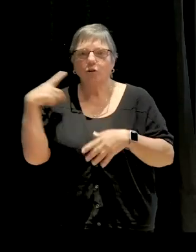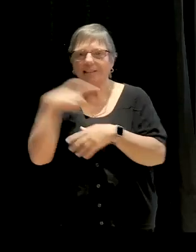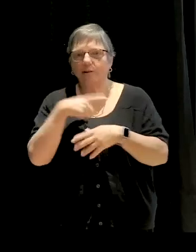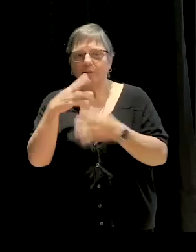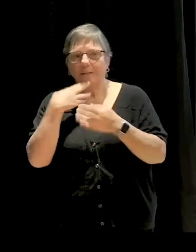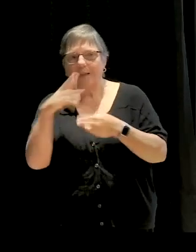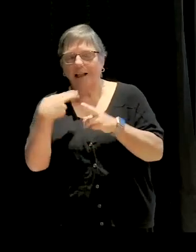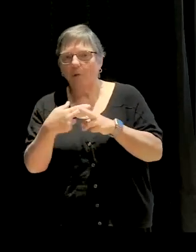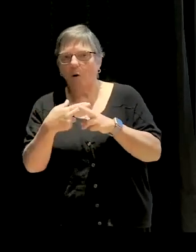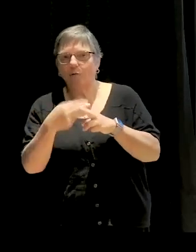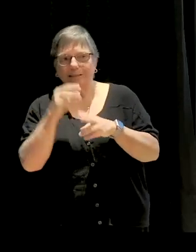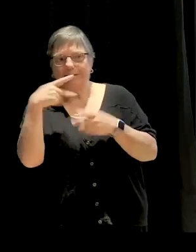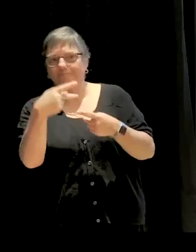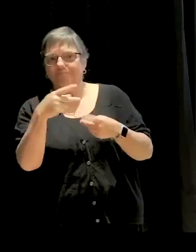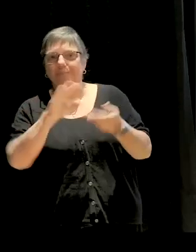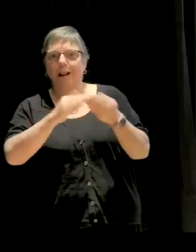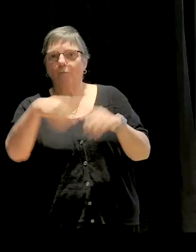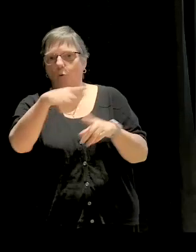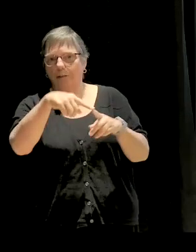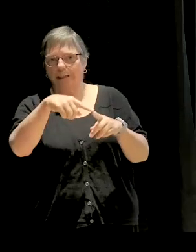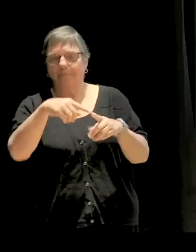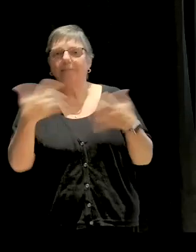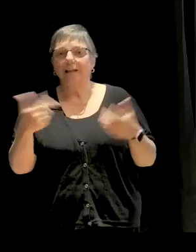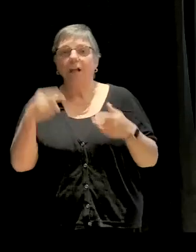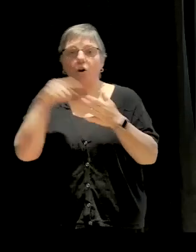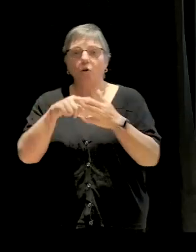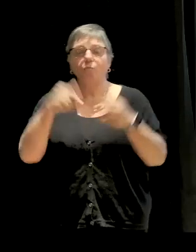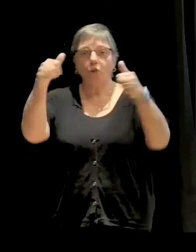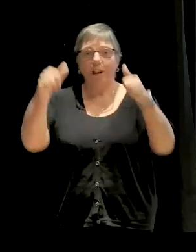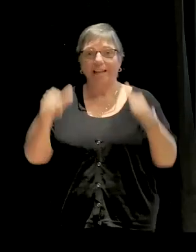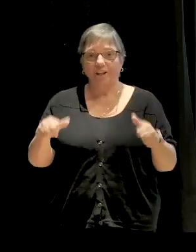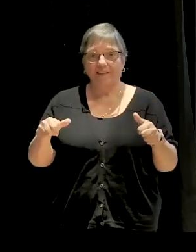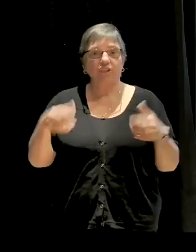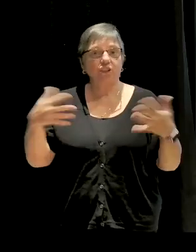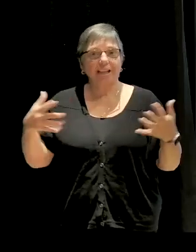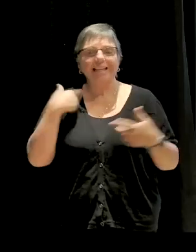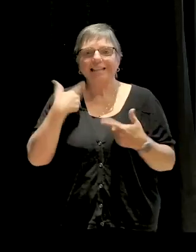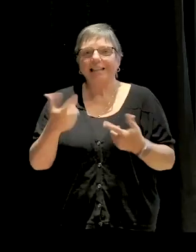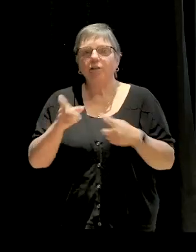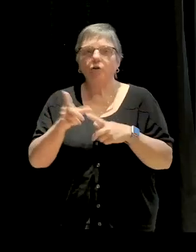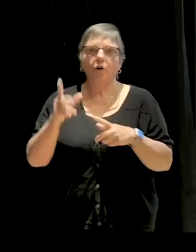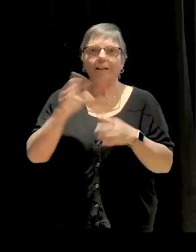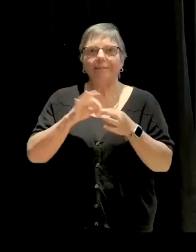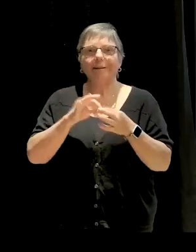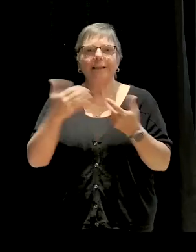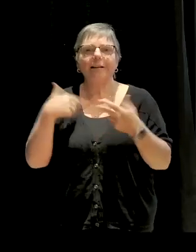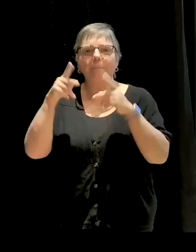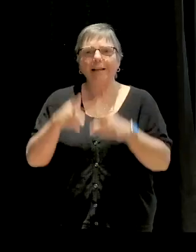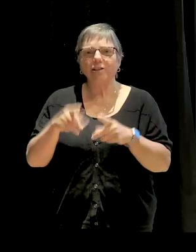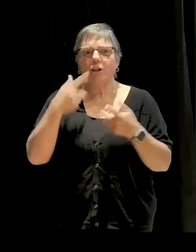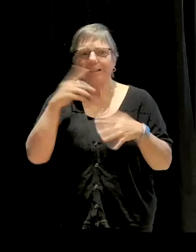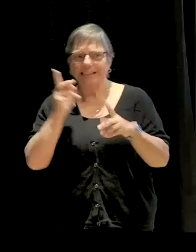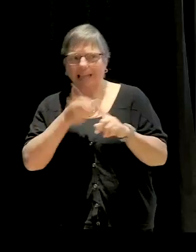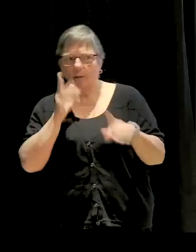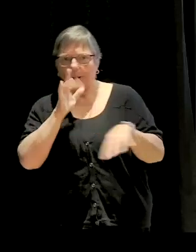de cette communauté. Donc, l'objectif de cette affiche scientifique, ce sera de témoigner de la perspective des personnes directement concernées par